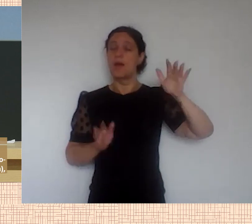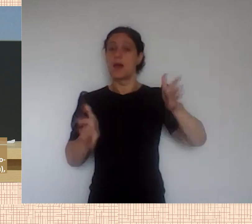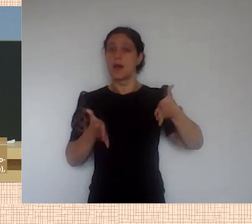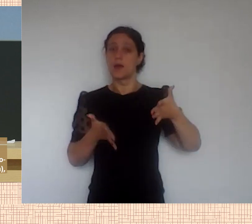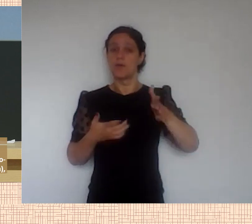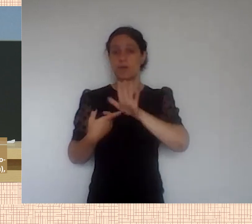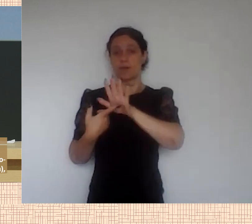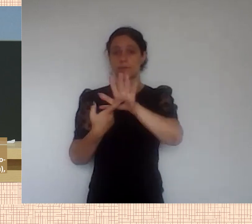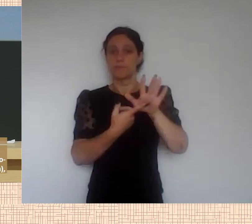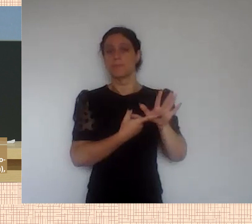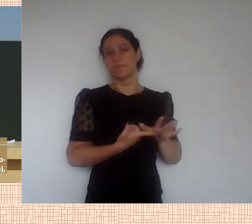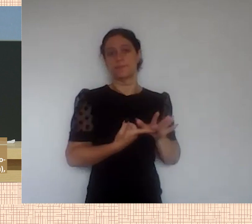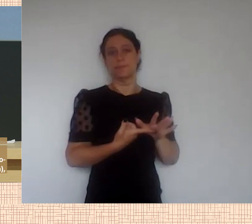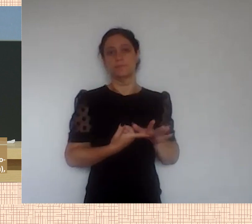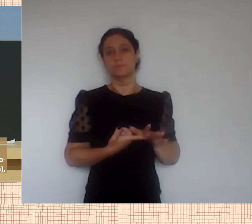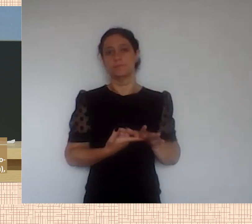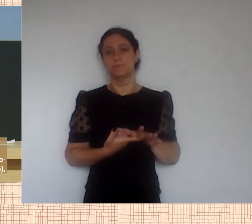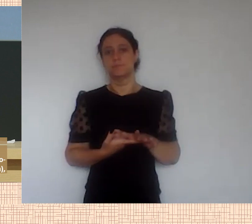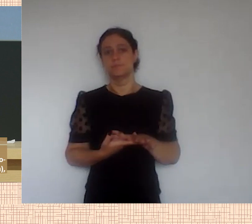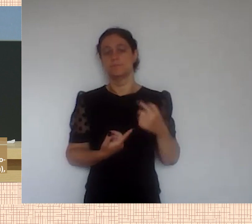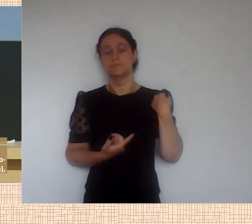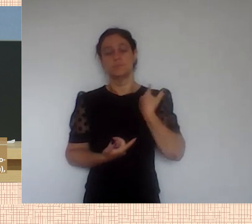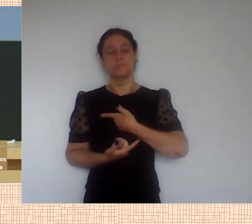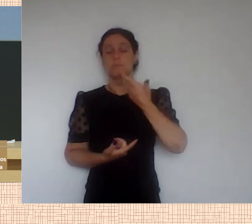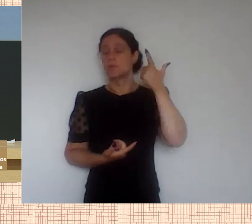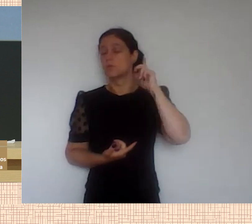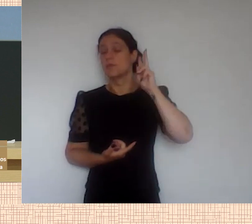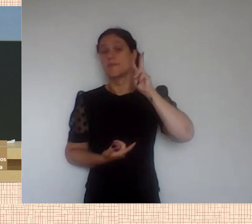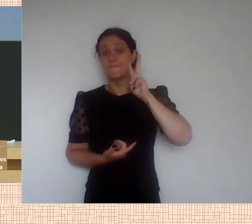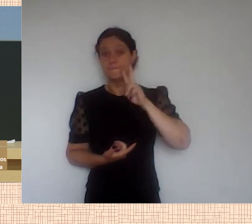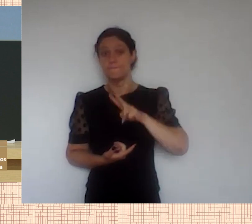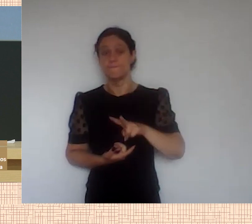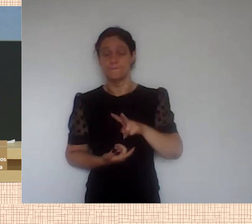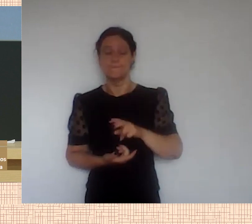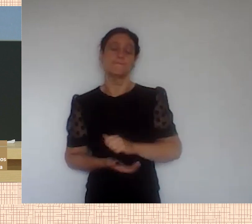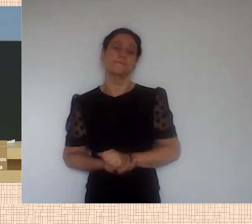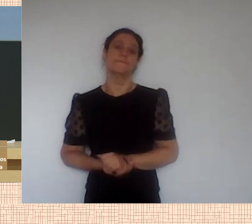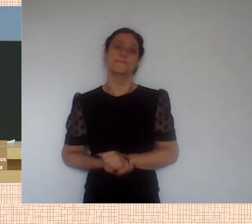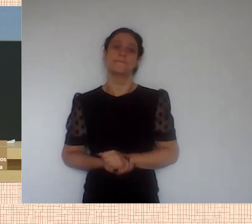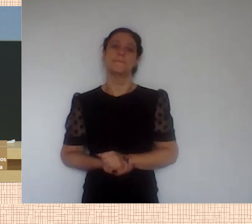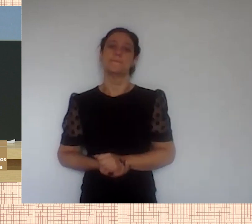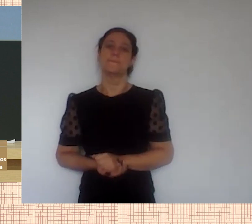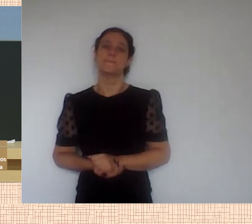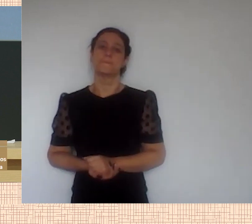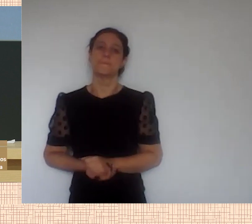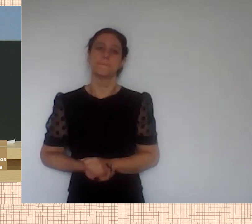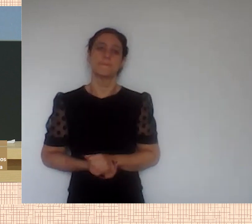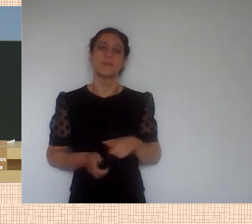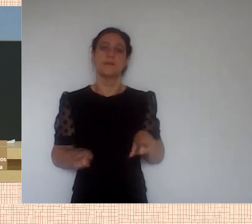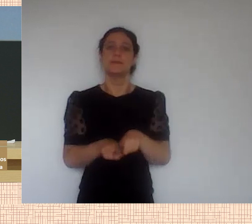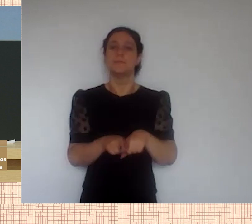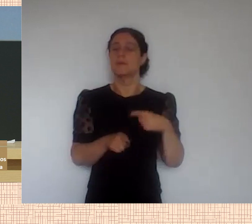nossas mãos também apalparam com respeito. Então é prático, concreto. Cristo era a palavra de Deus.